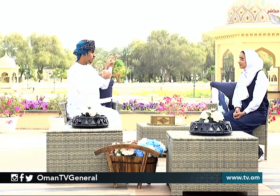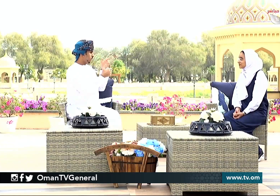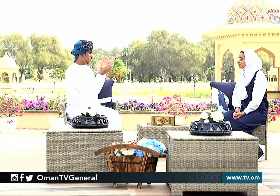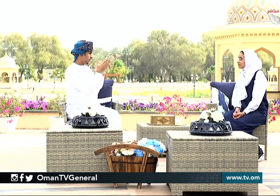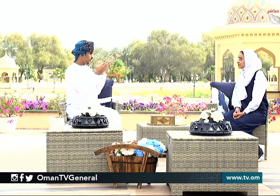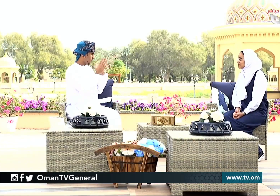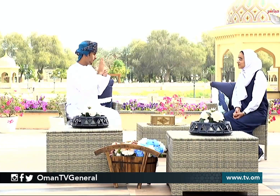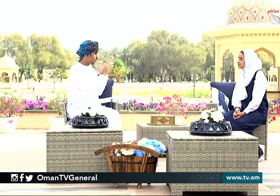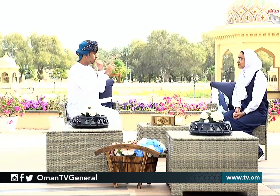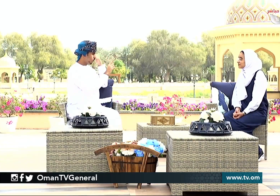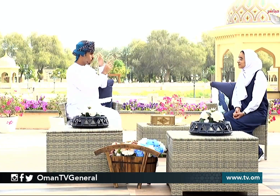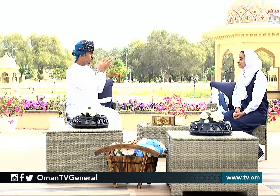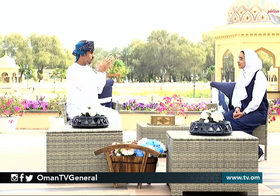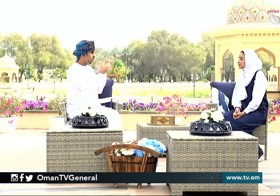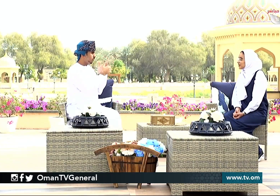راح أسألك بالنسبة لك أنت,